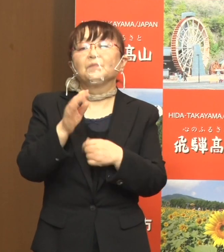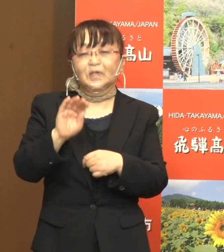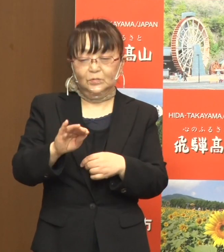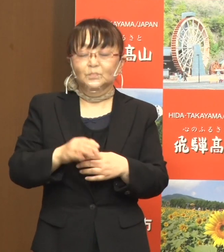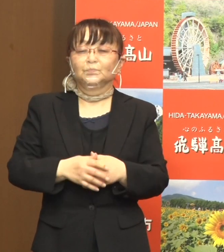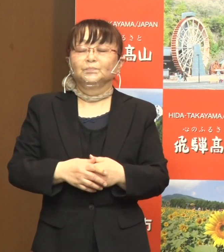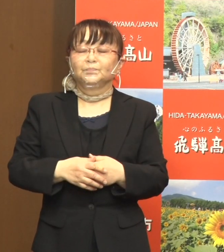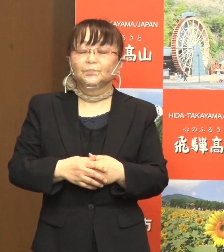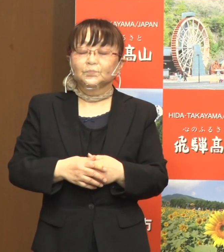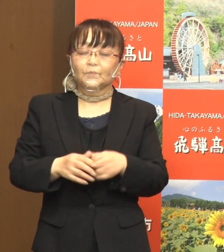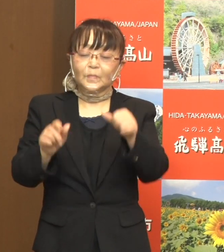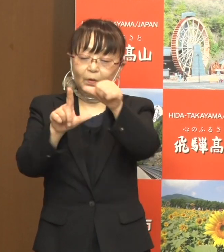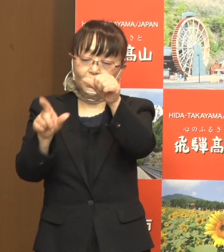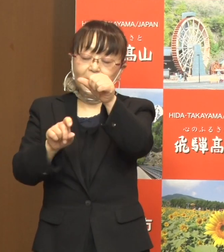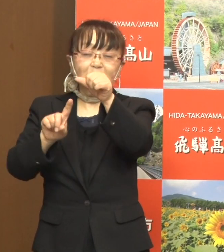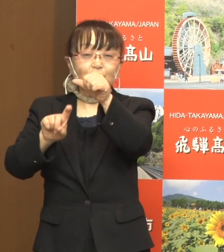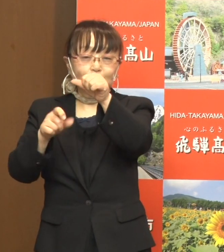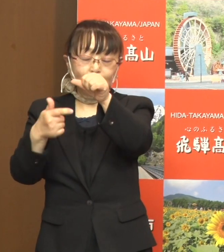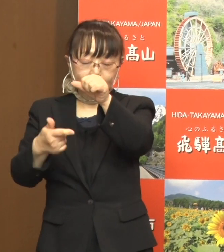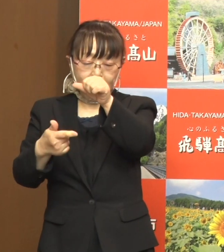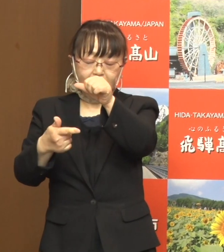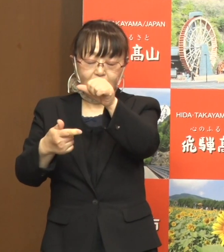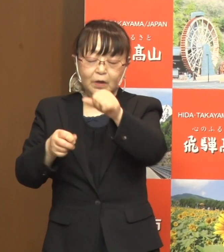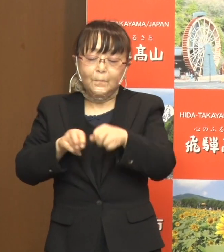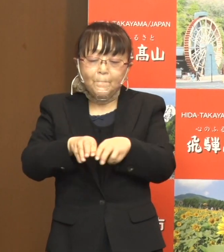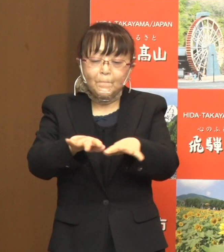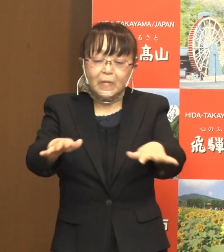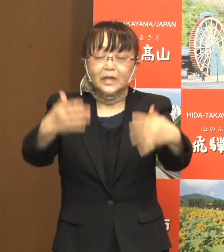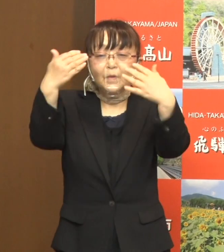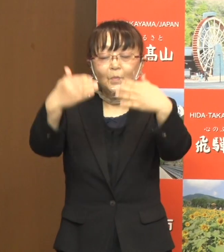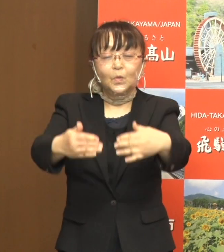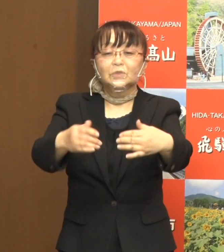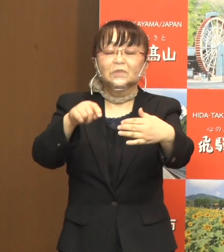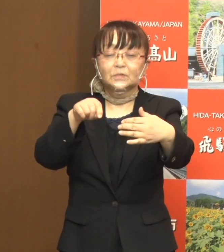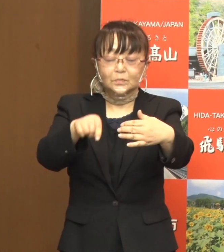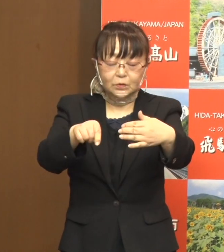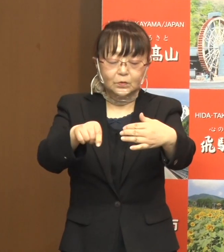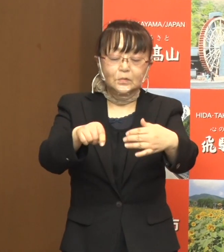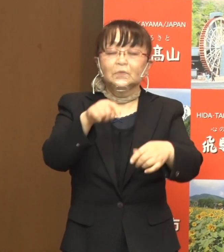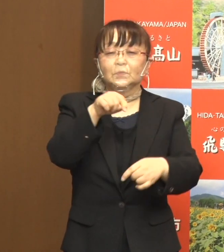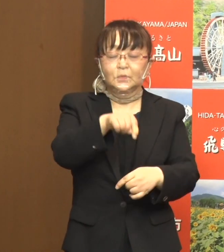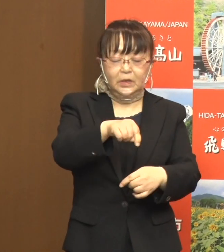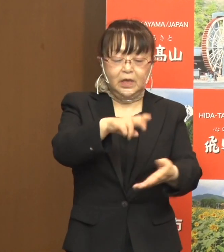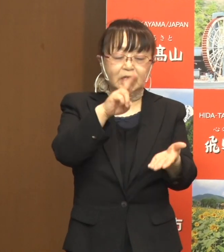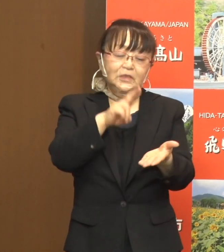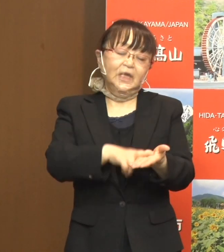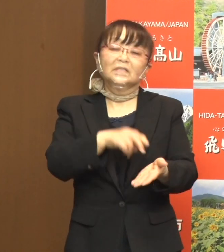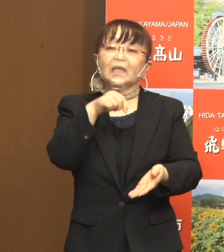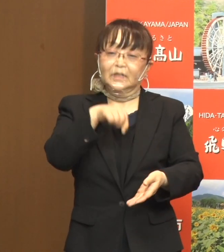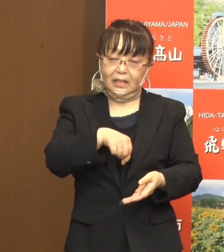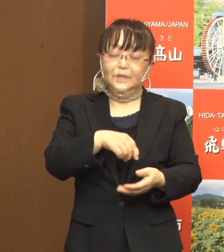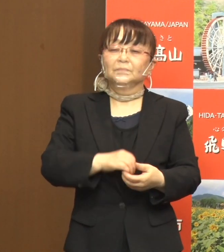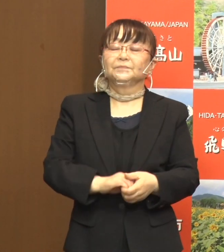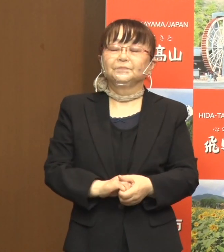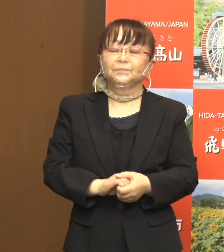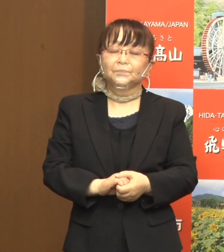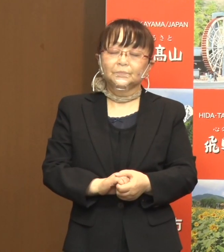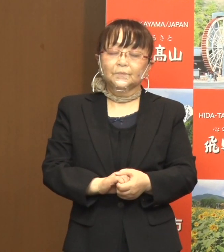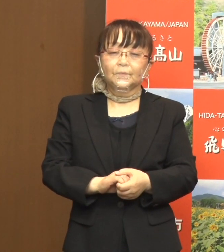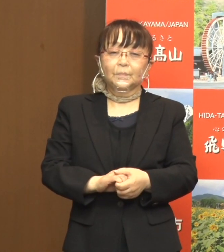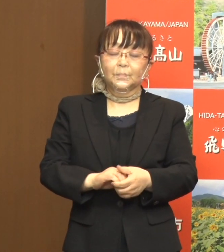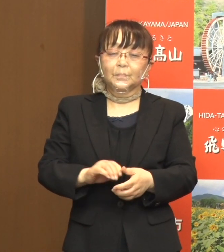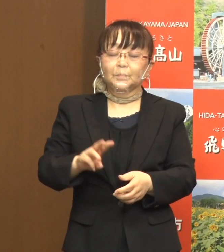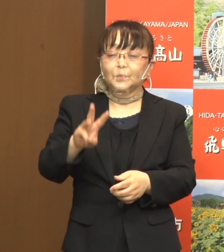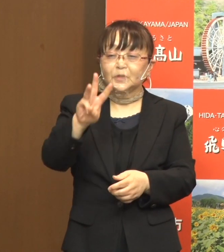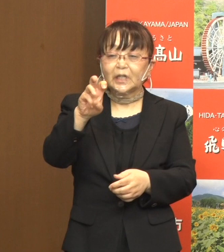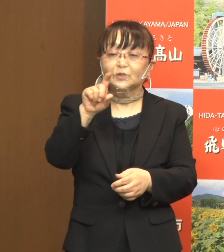16日からまん延防止と措置区域に事前措置区域指定をされまして31日まで